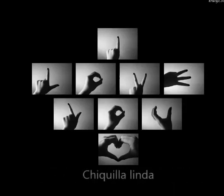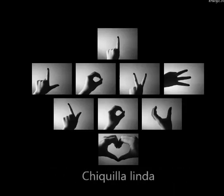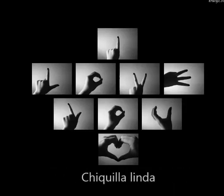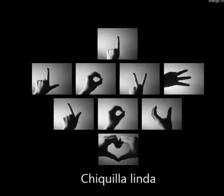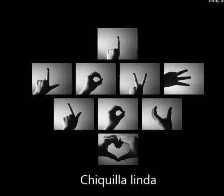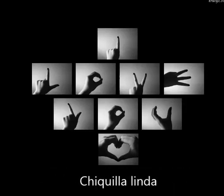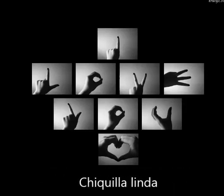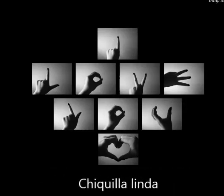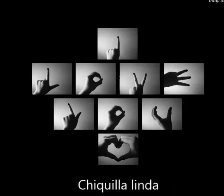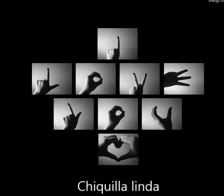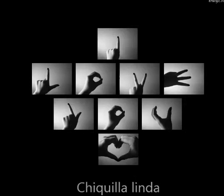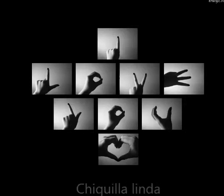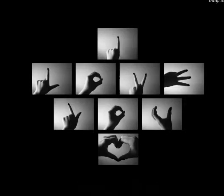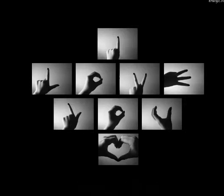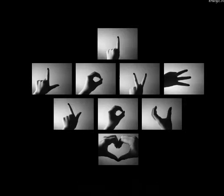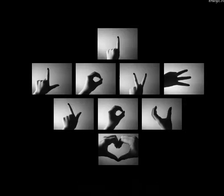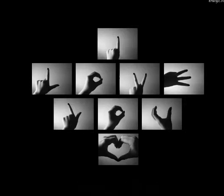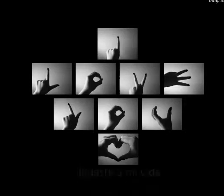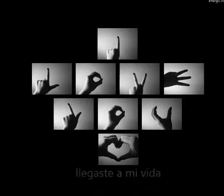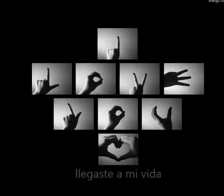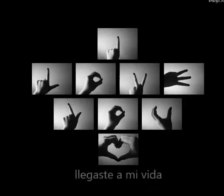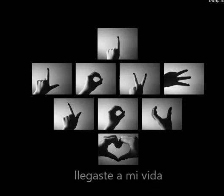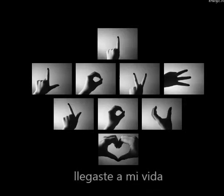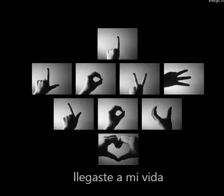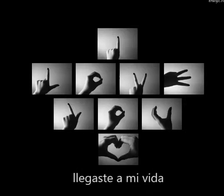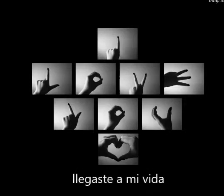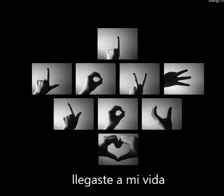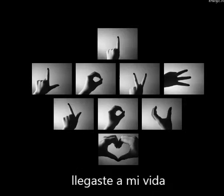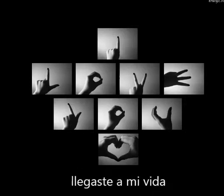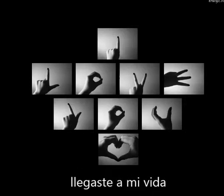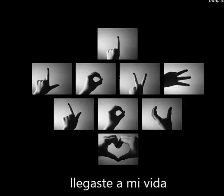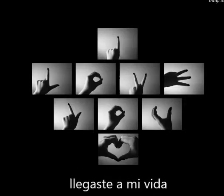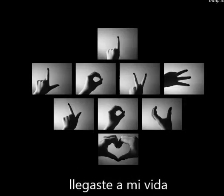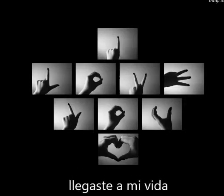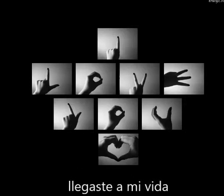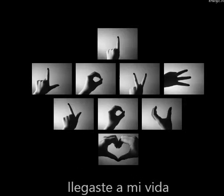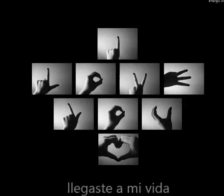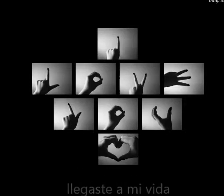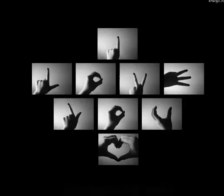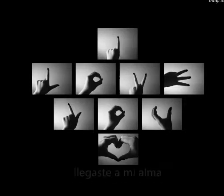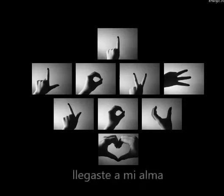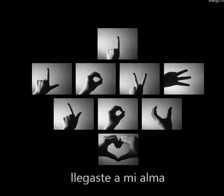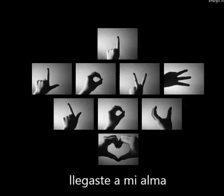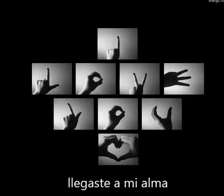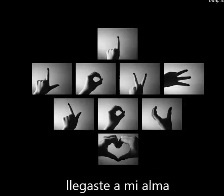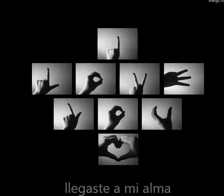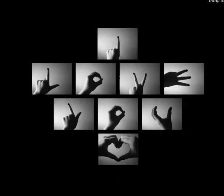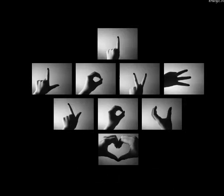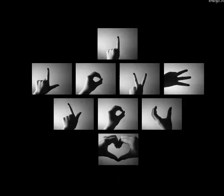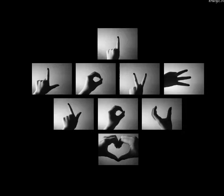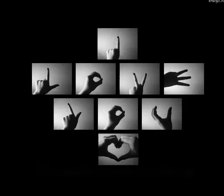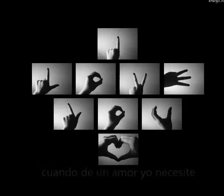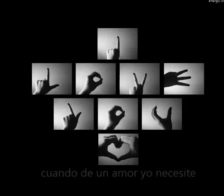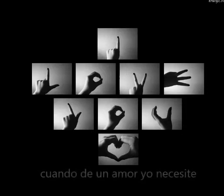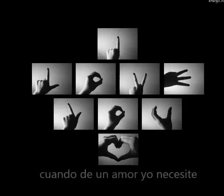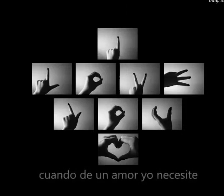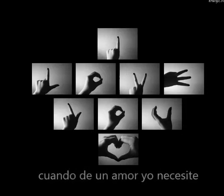Chiquilla linda Llegaste a mi vida Llegaste a mi alma cuando de un